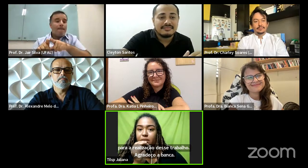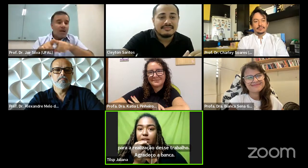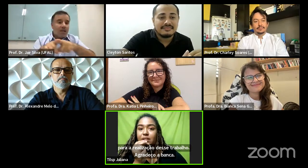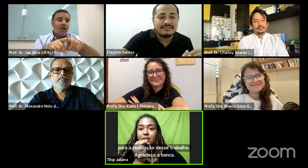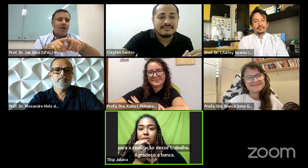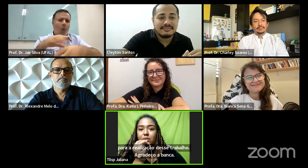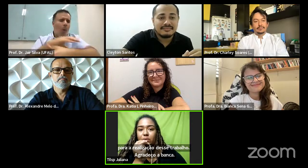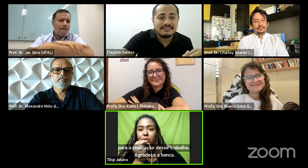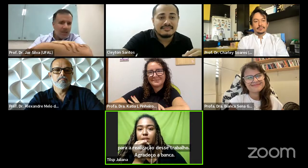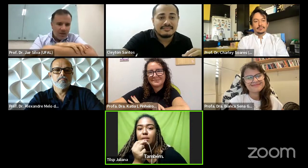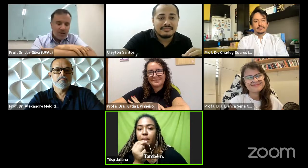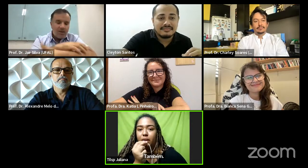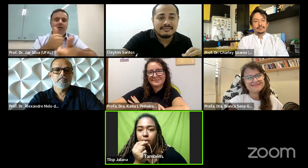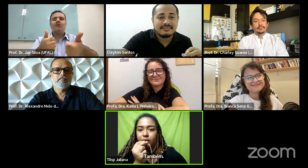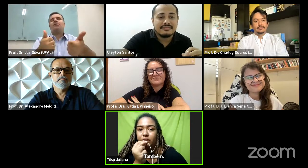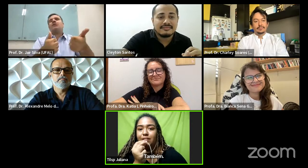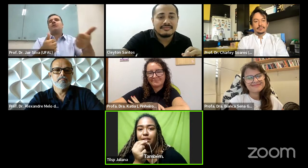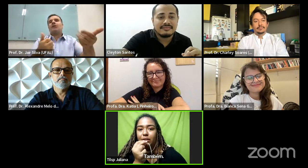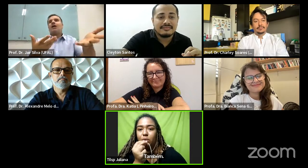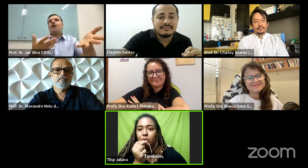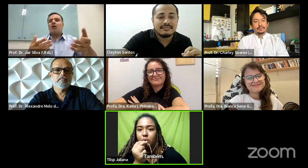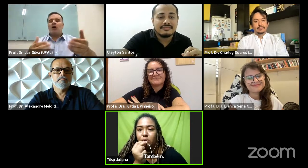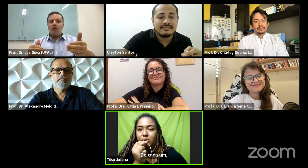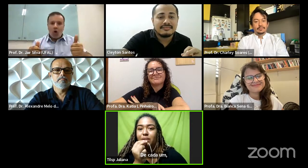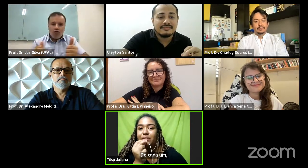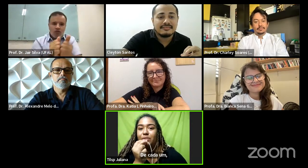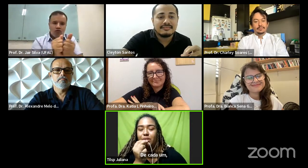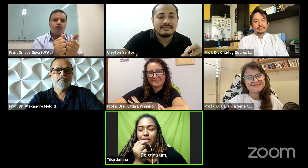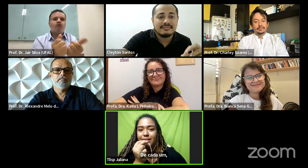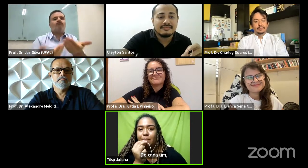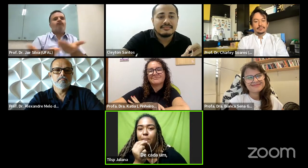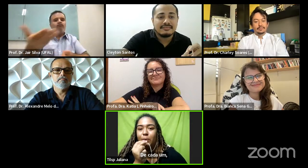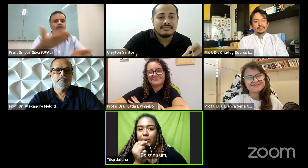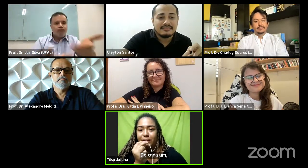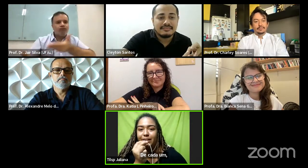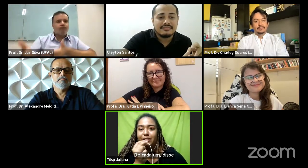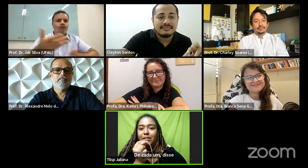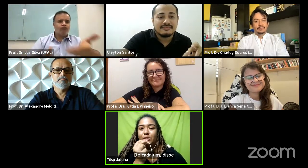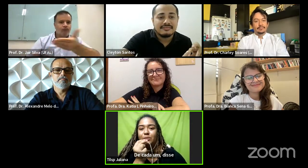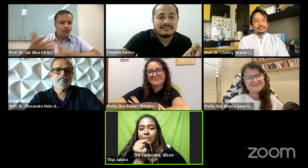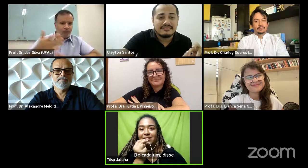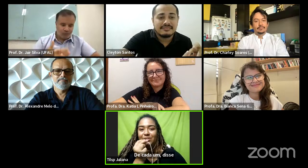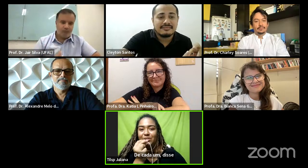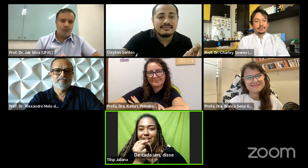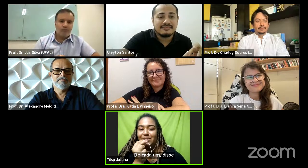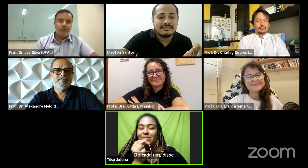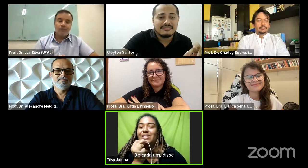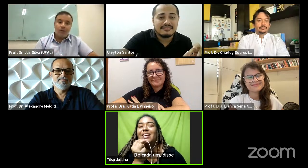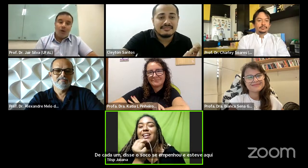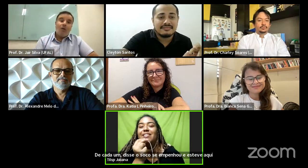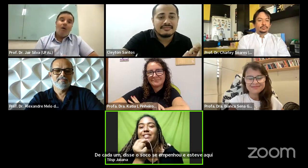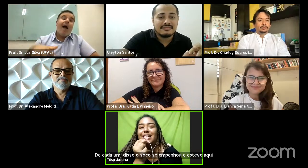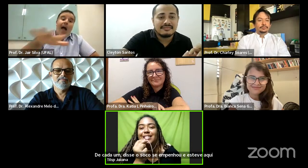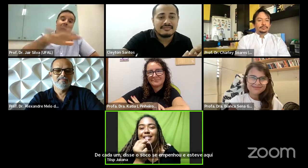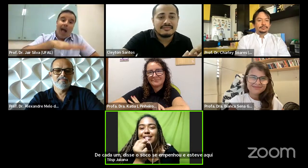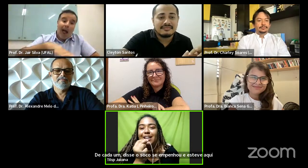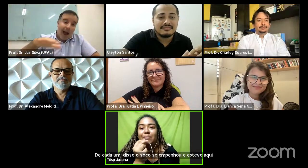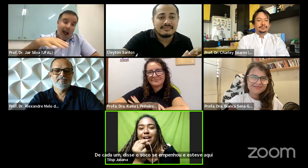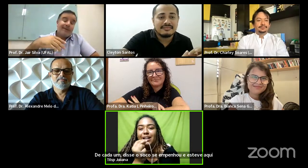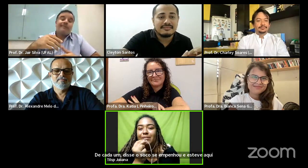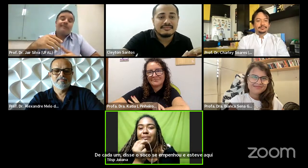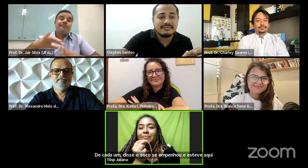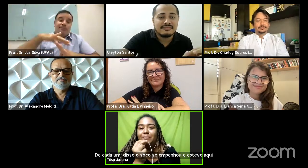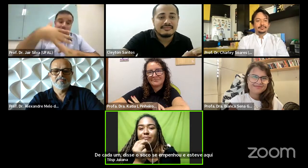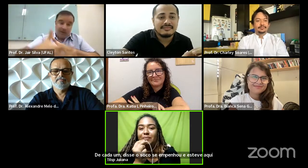cada um que se esforçou, que se empenhou e esteve aqui conosco, que nos deu esse apoio, né? Estamos de braços dados, finalizando